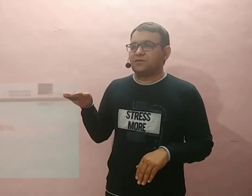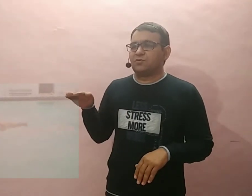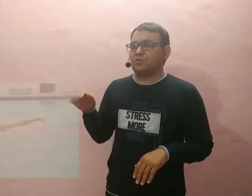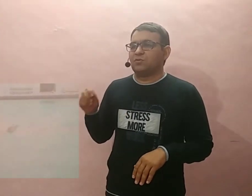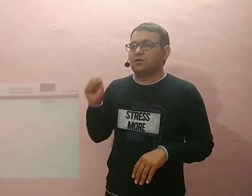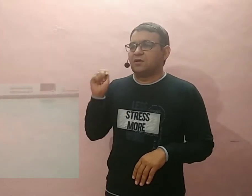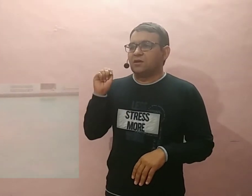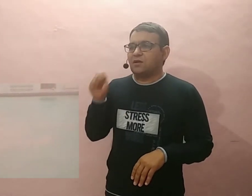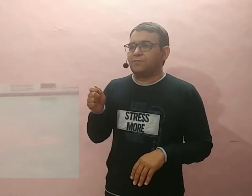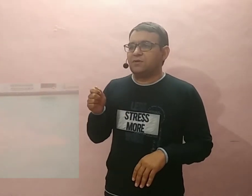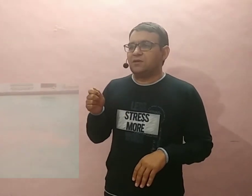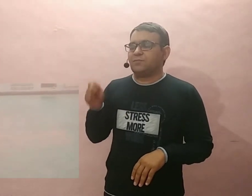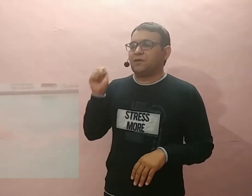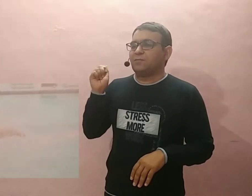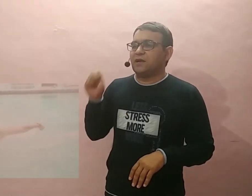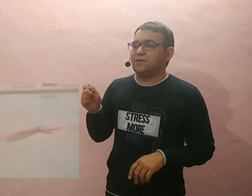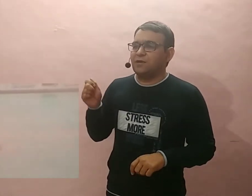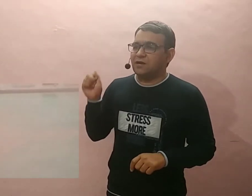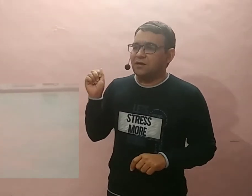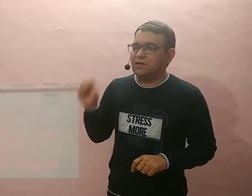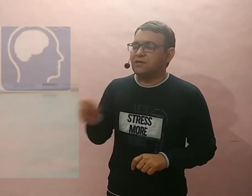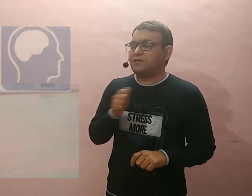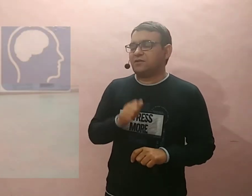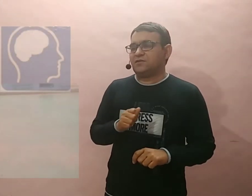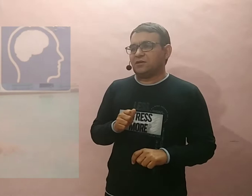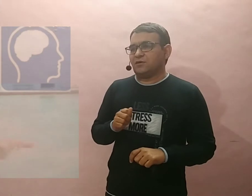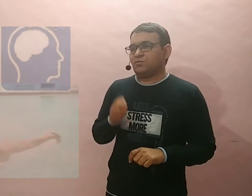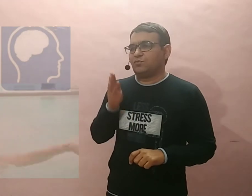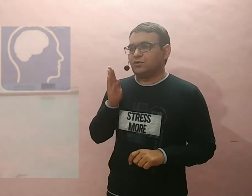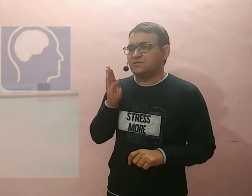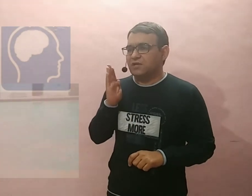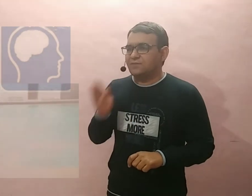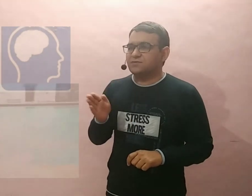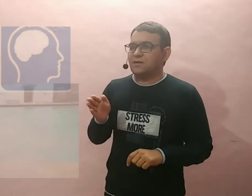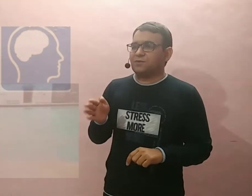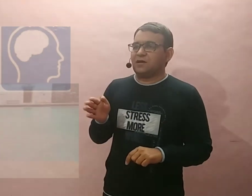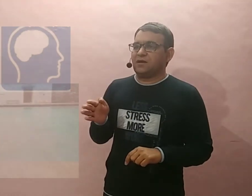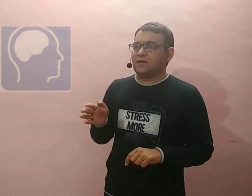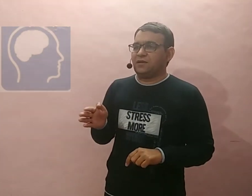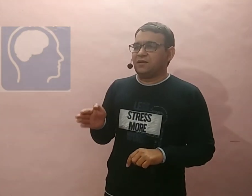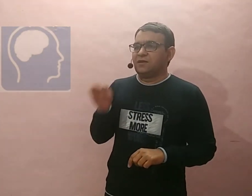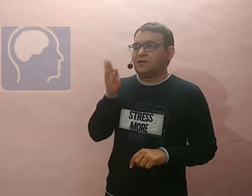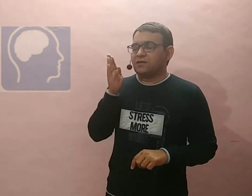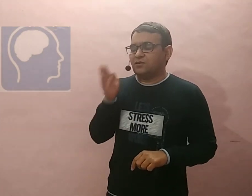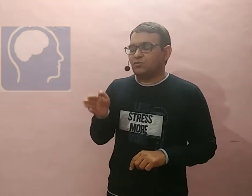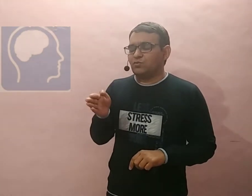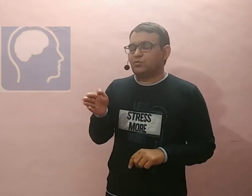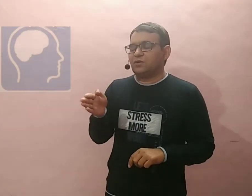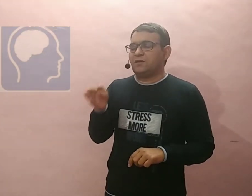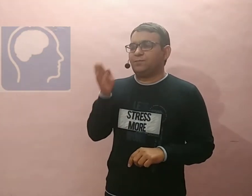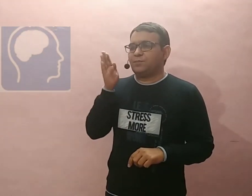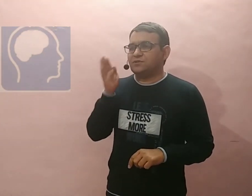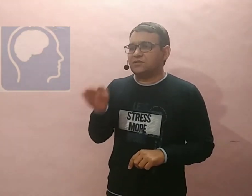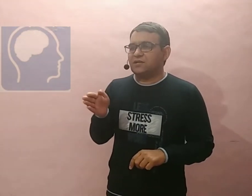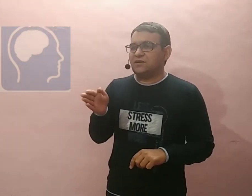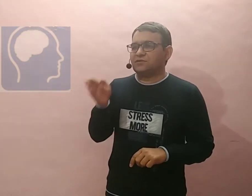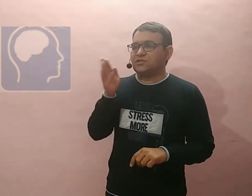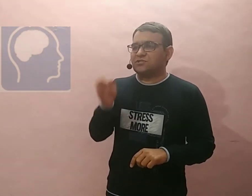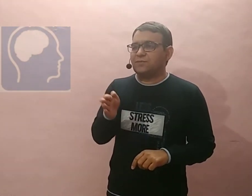को कभी अपने माइंड में आने ही नहीं दिया। उन्होंने साफ साफ कहा है कि उन्होंने फिजिकल